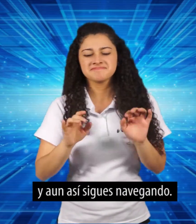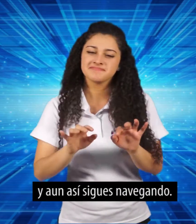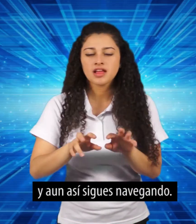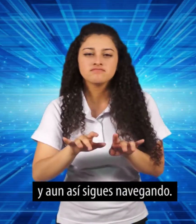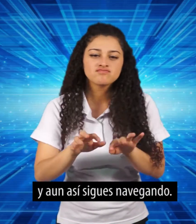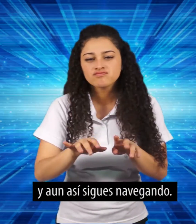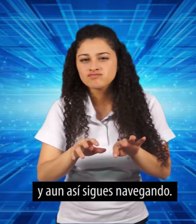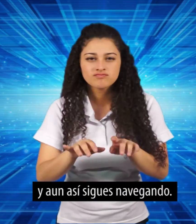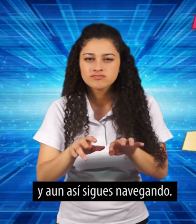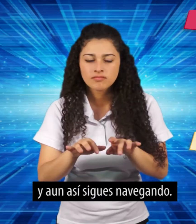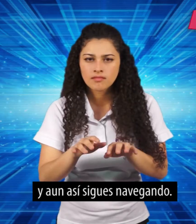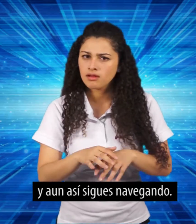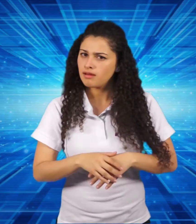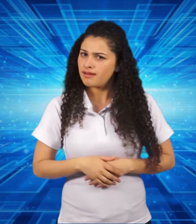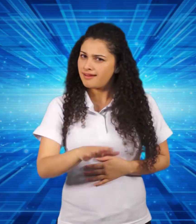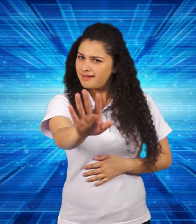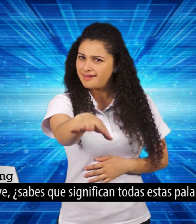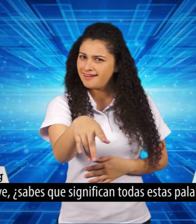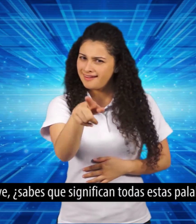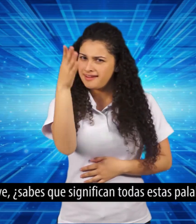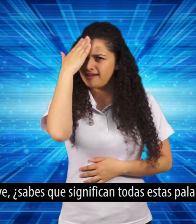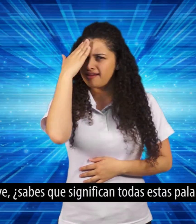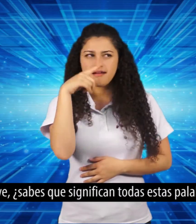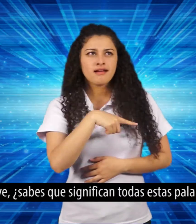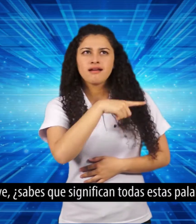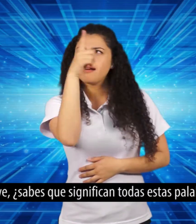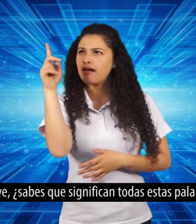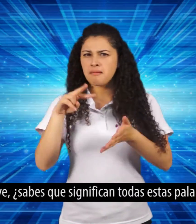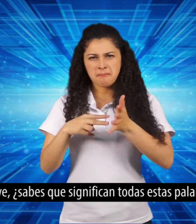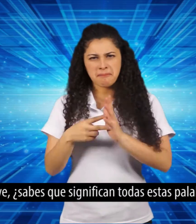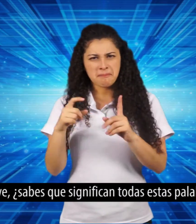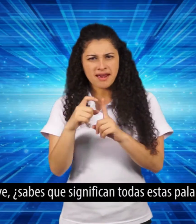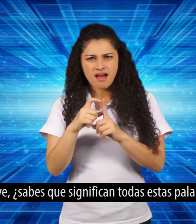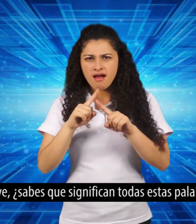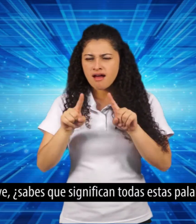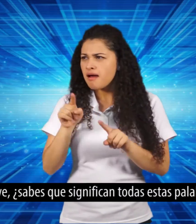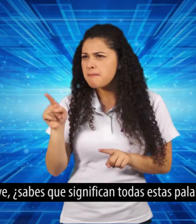Y aún así sigues navegando. Oye, ¿sabes qué significan todas estas palabras?